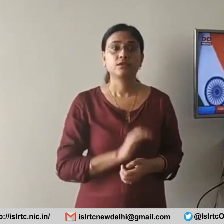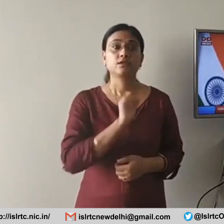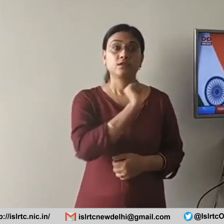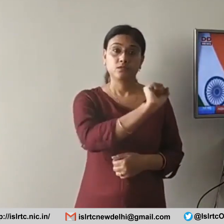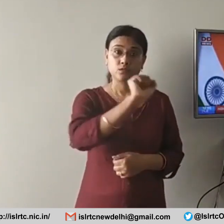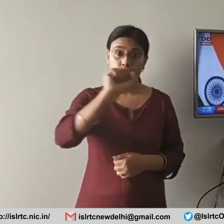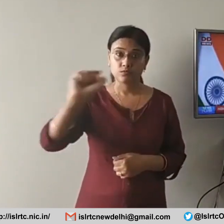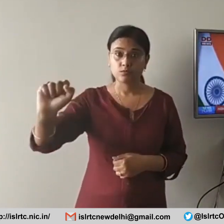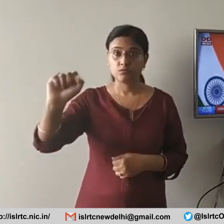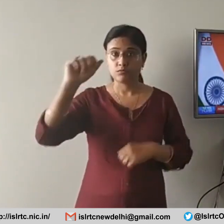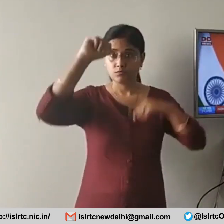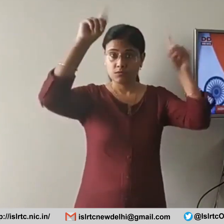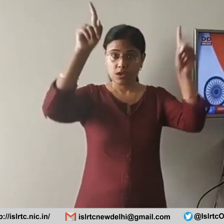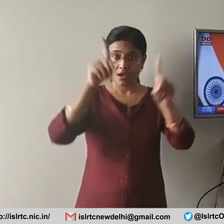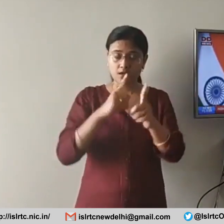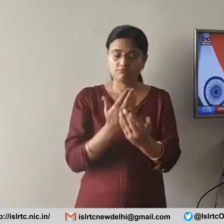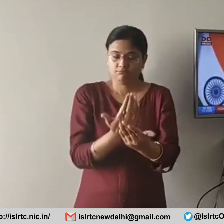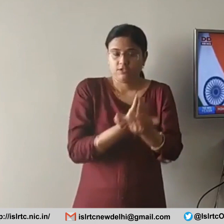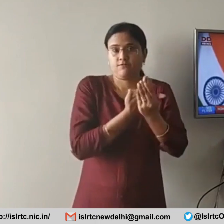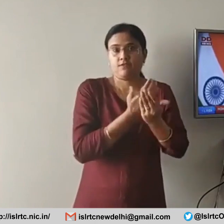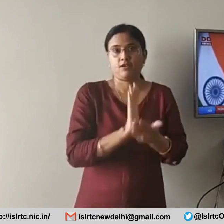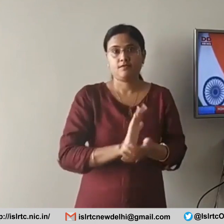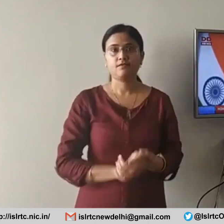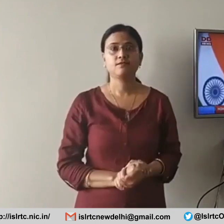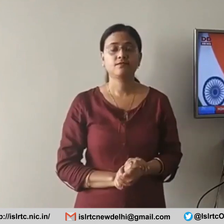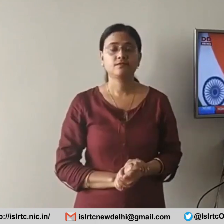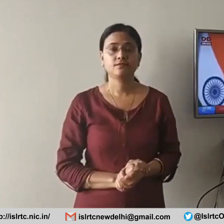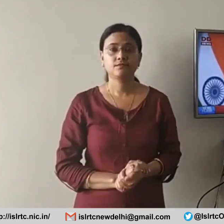अपने देश को बचाया है,